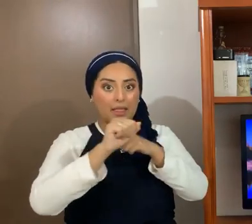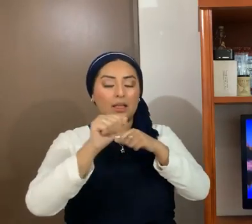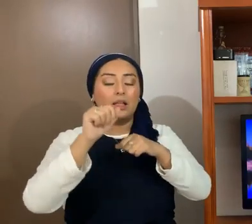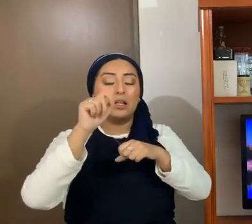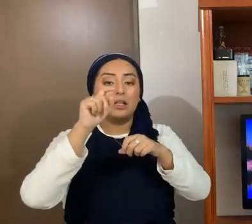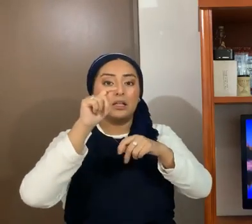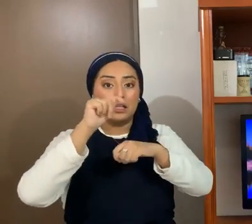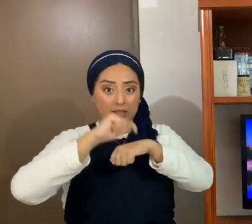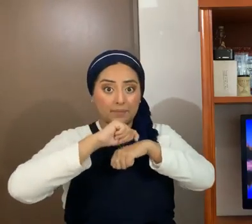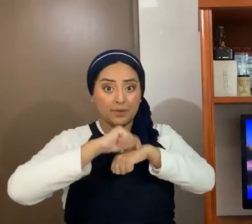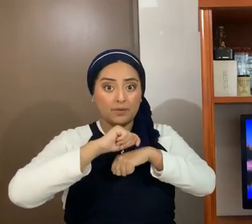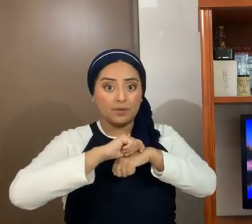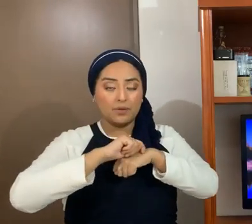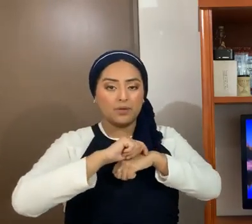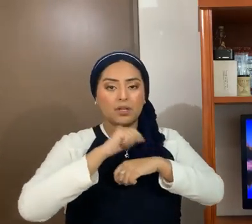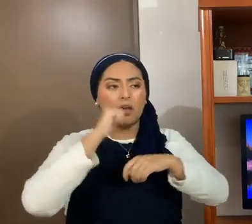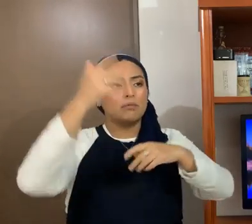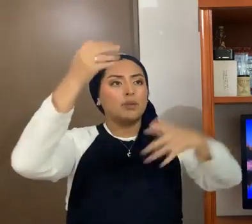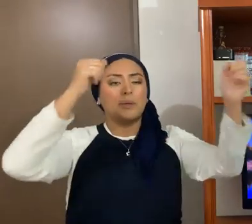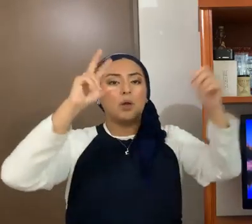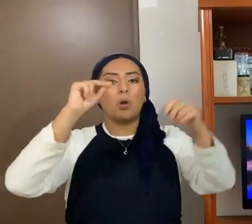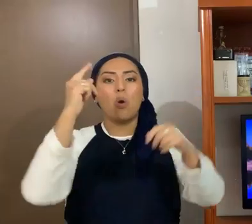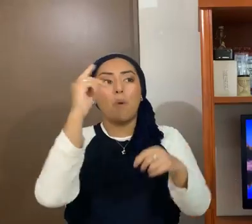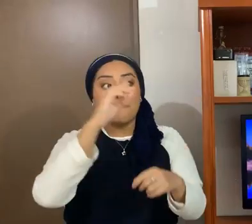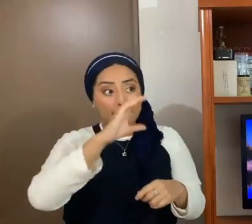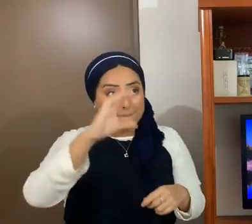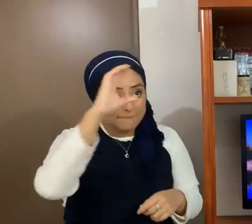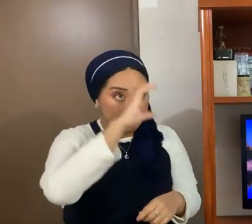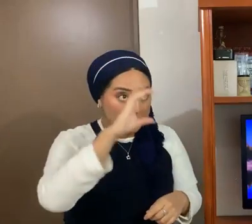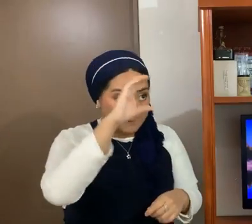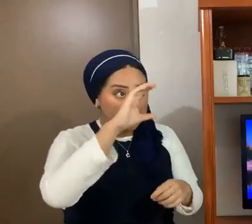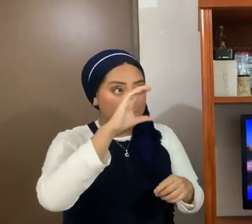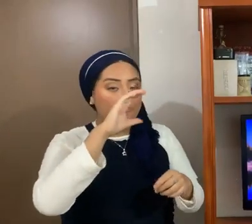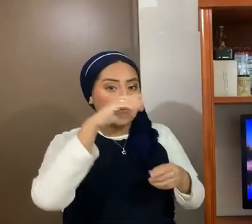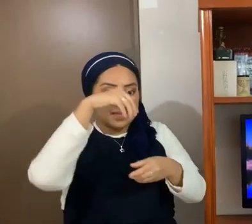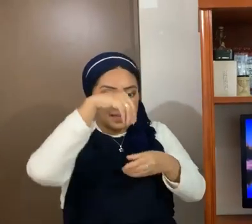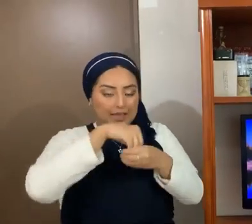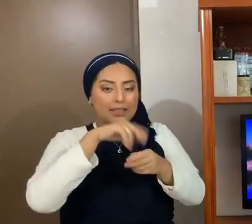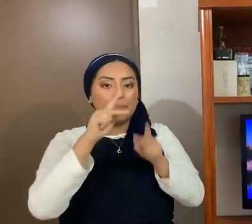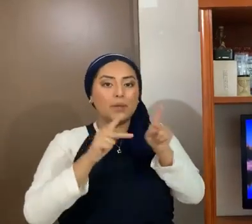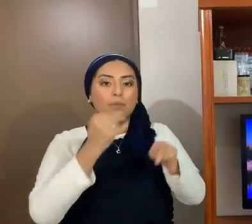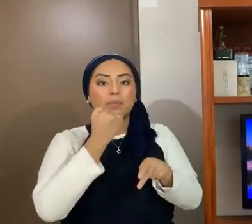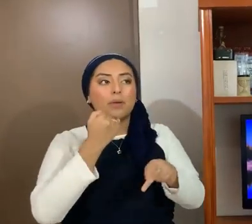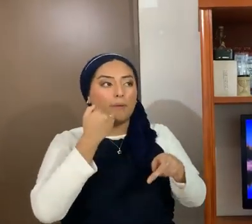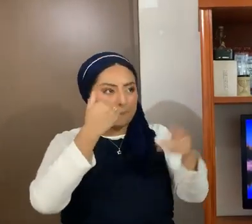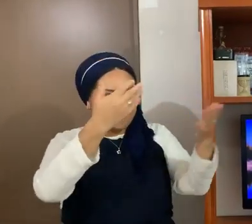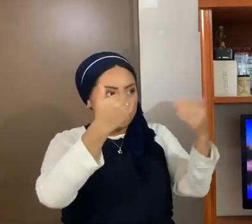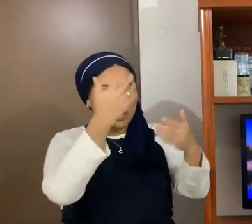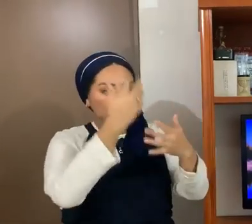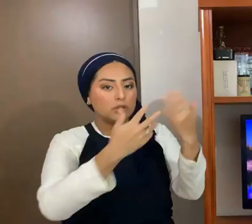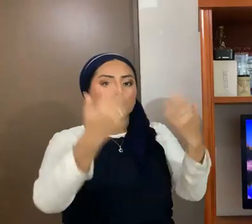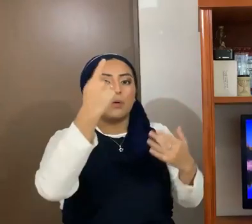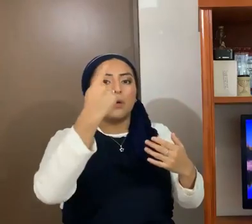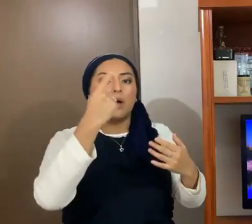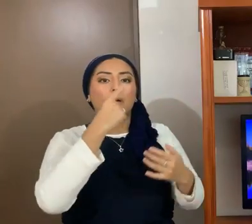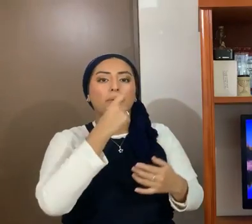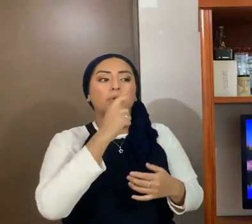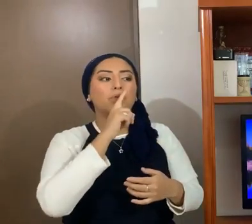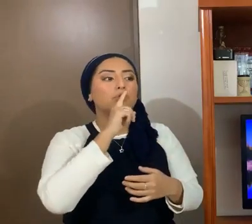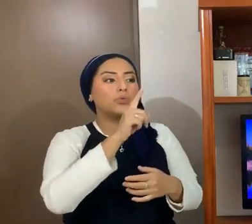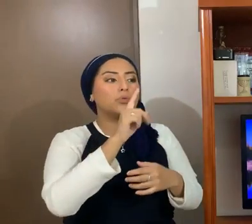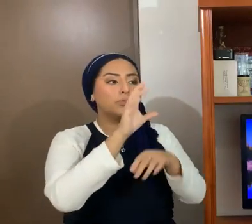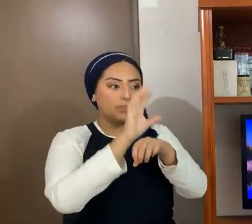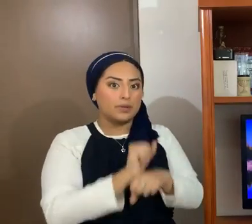del templo, no lo hizo, sino buscó entre el mismo pueblo a alguien que fuera